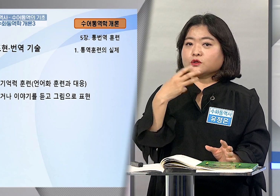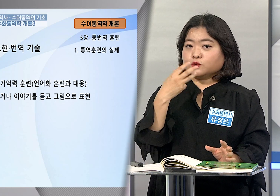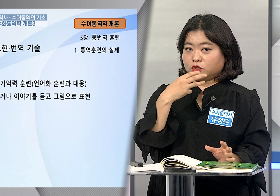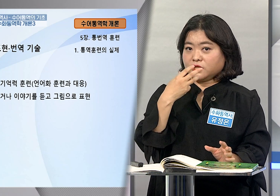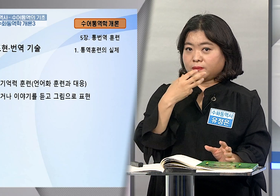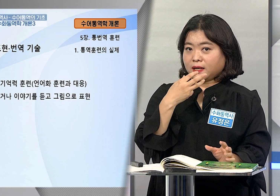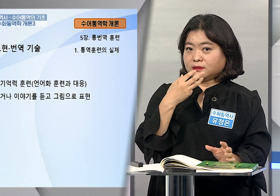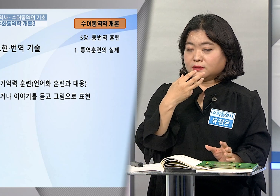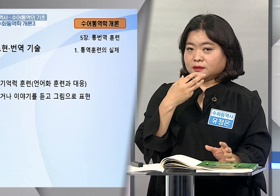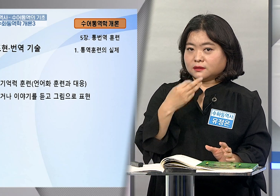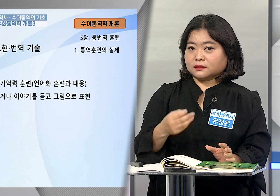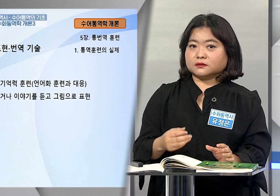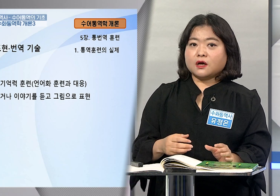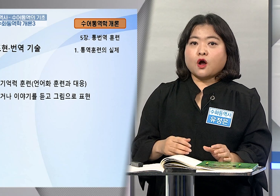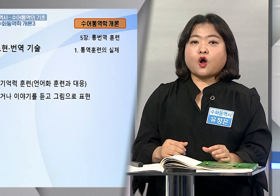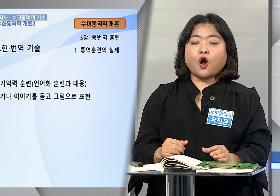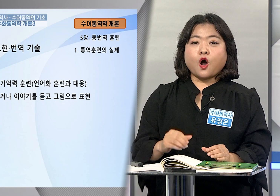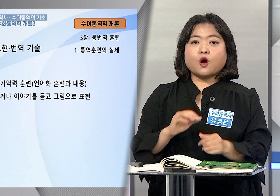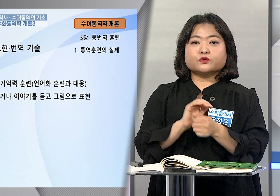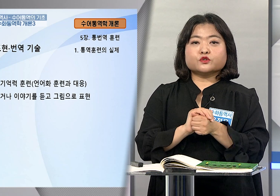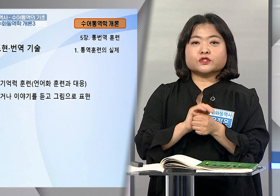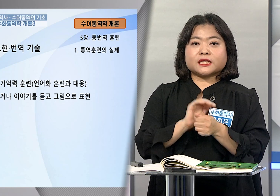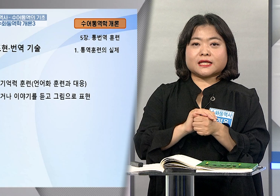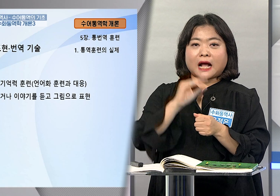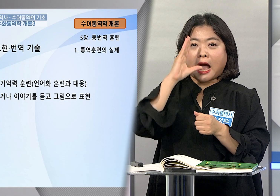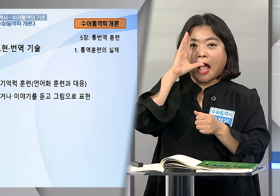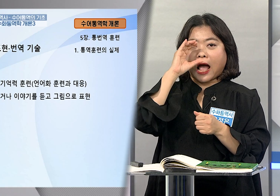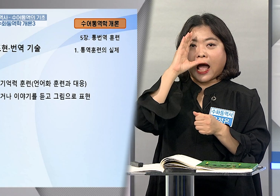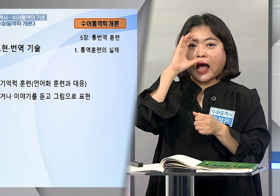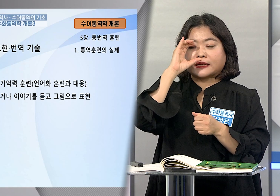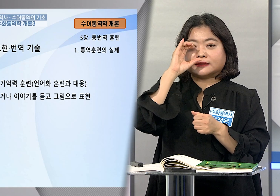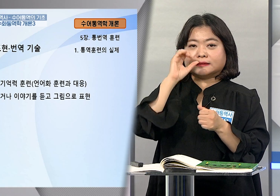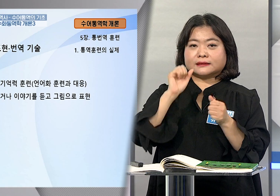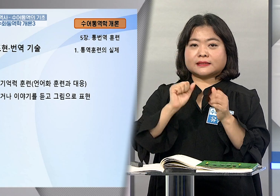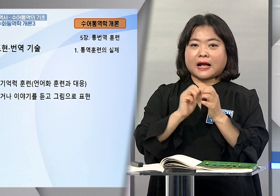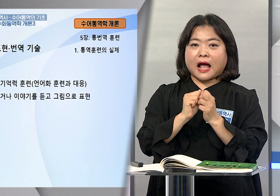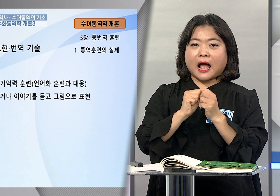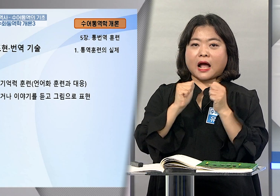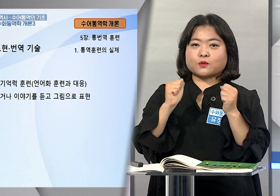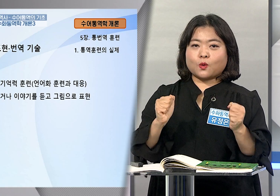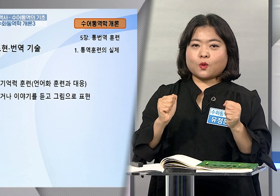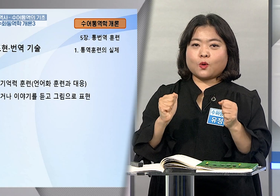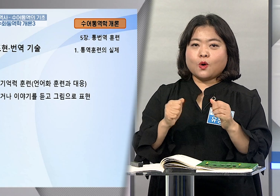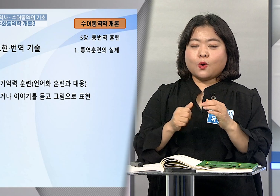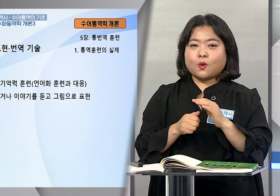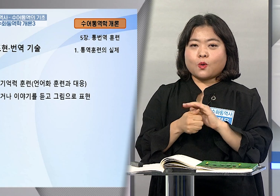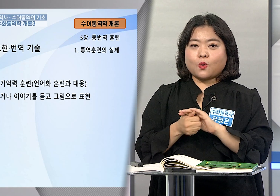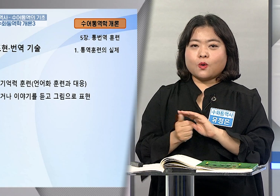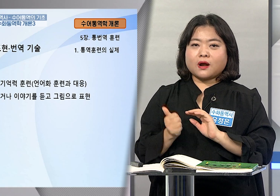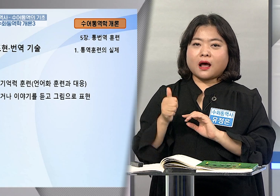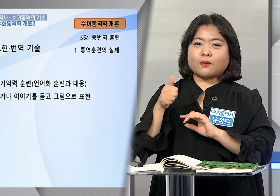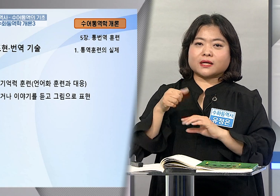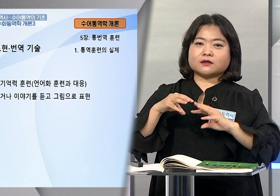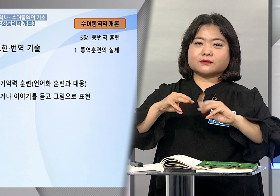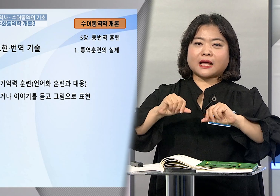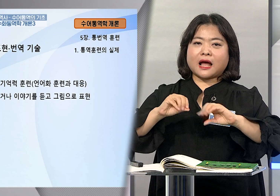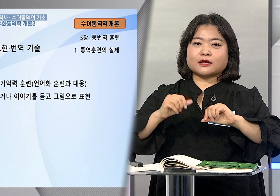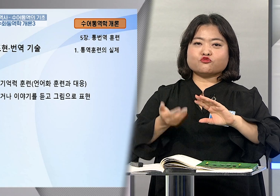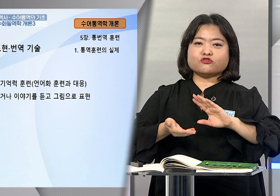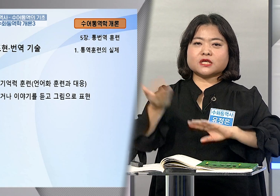우리 일반인들은 거북이가 알을 까고 올라와서 땅